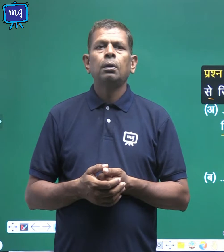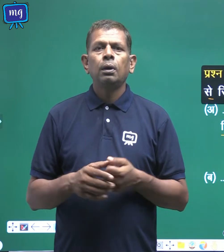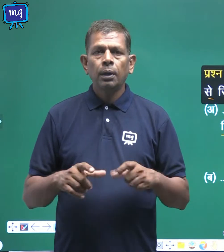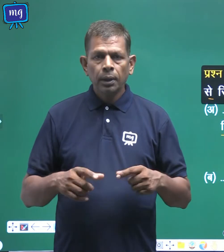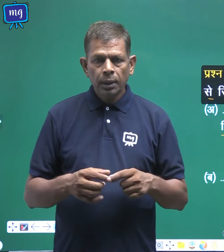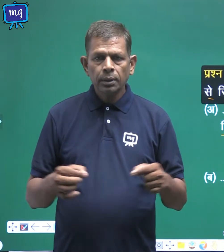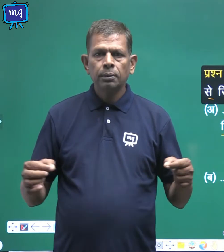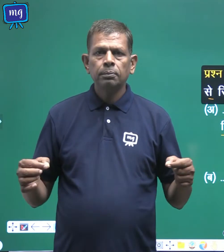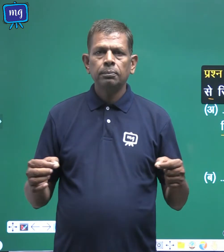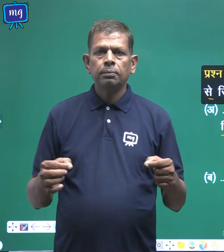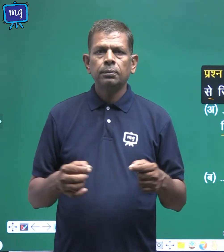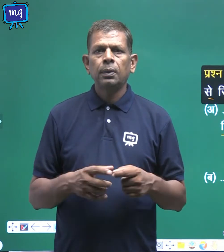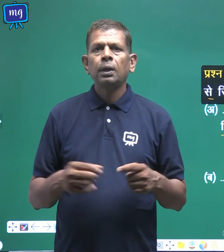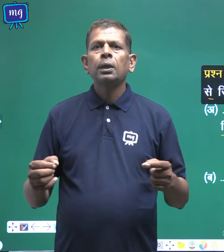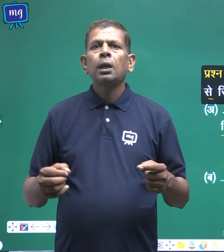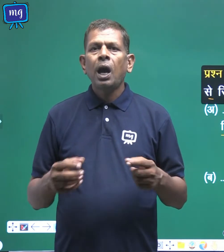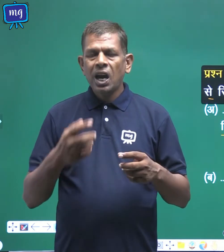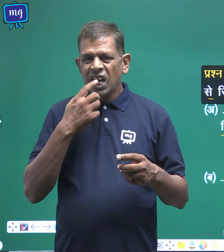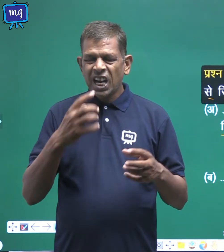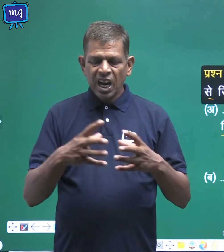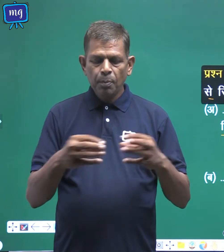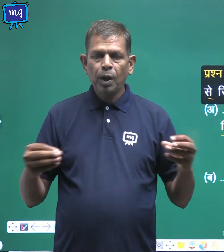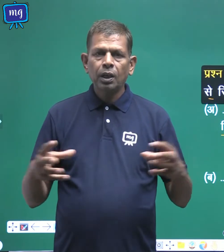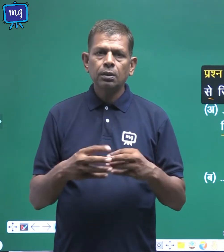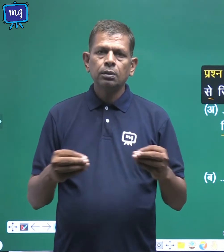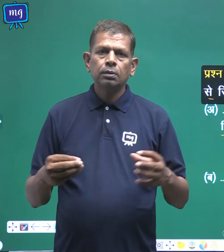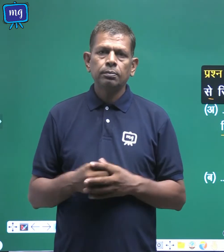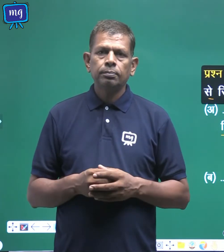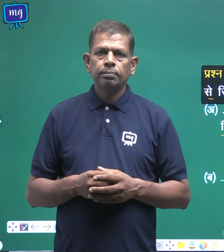रेशम या कपास।